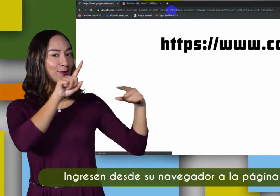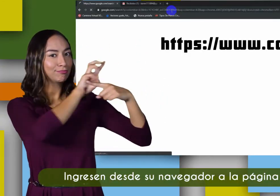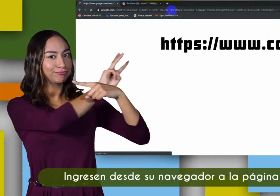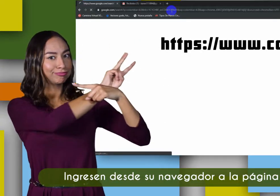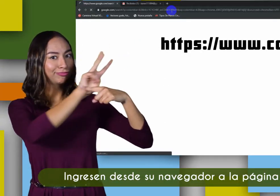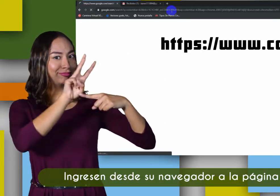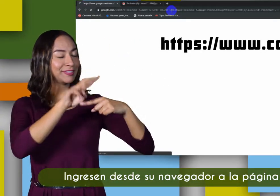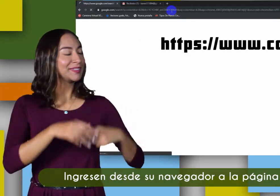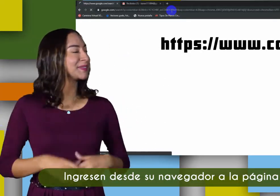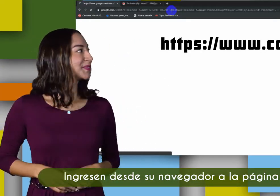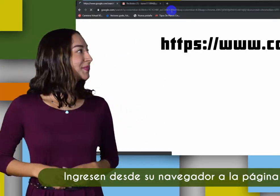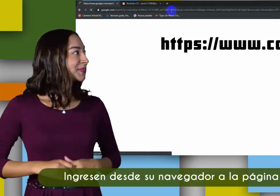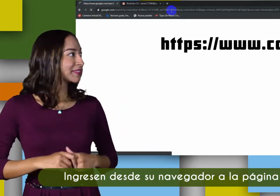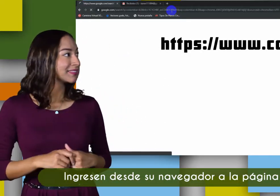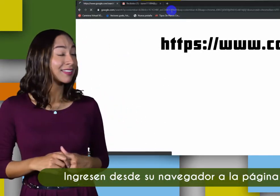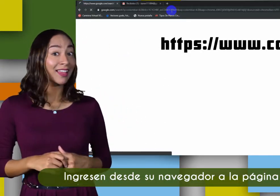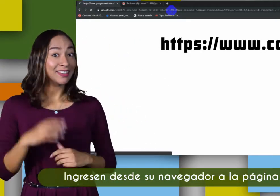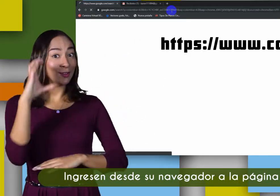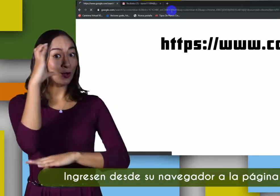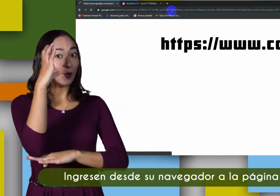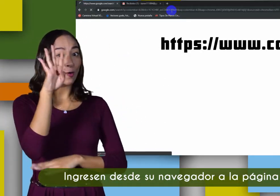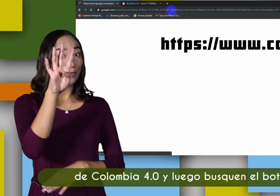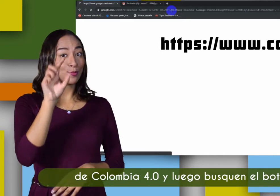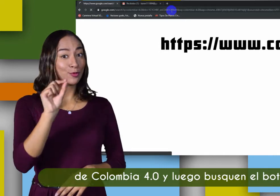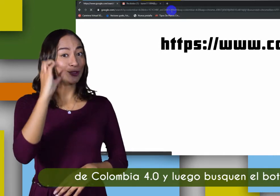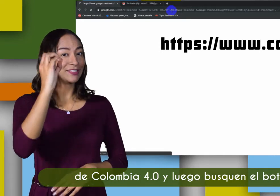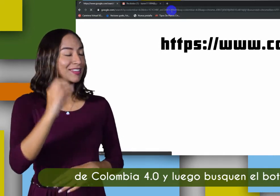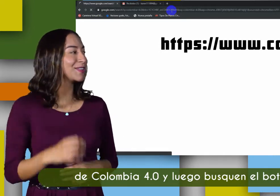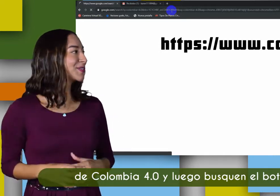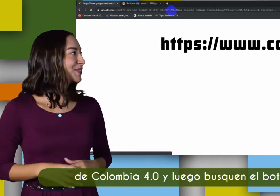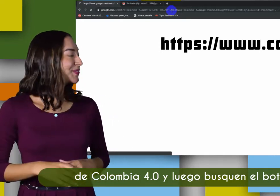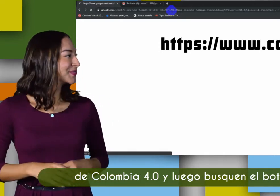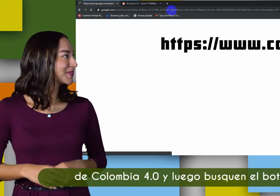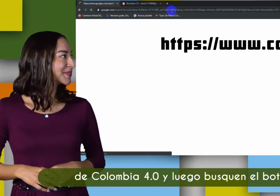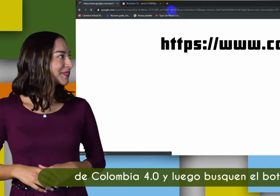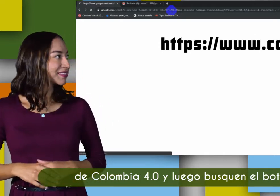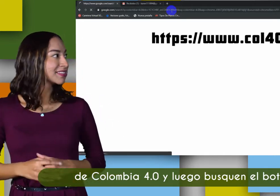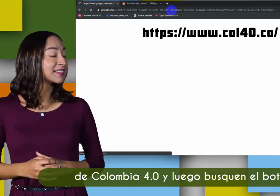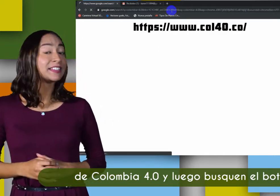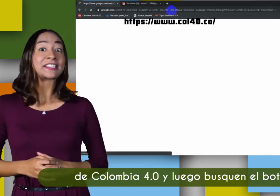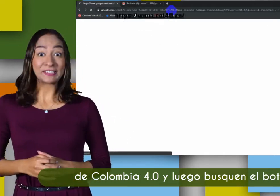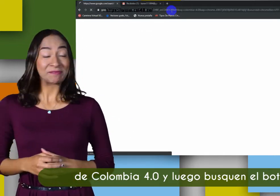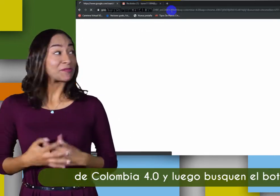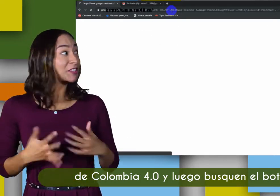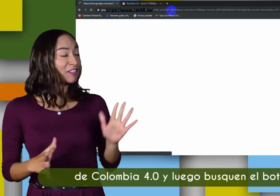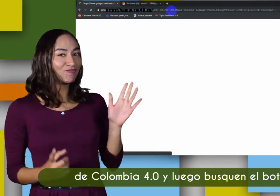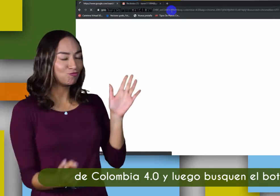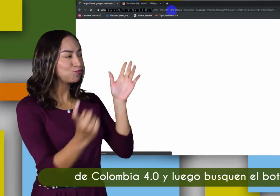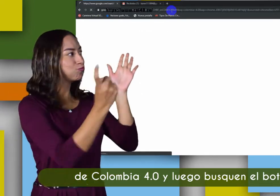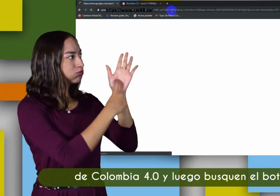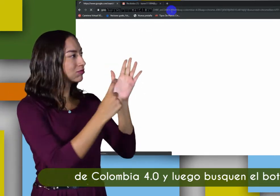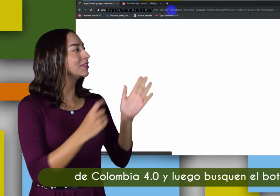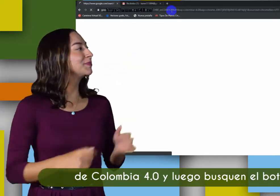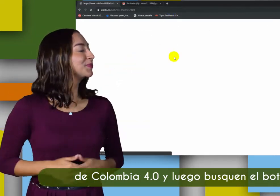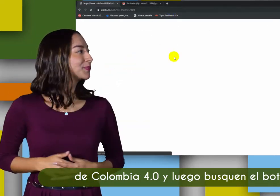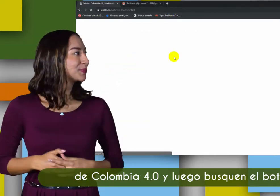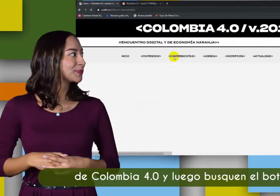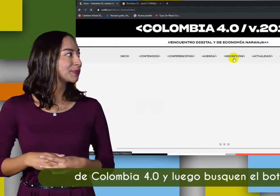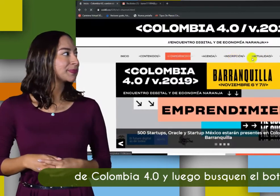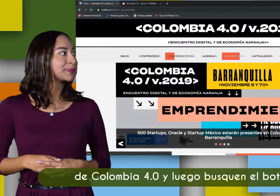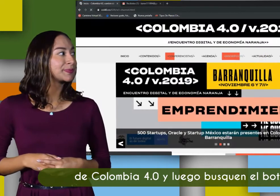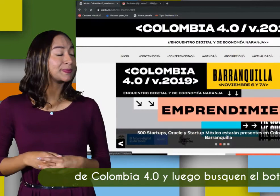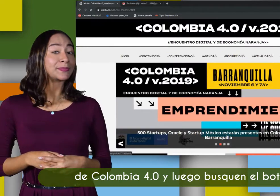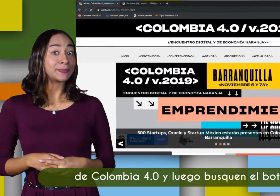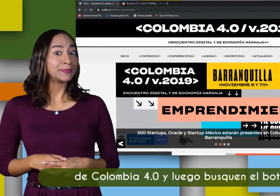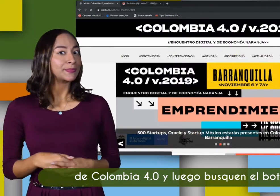Ingresen desde su navegador a la página web de Colombia 4.0 y luego